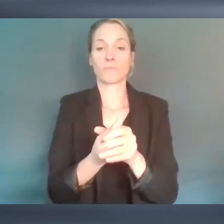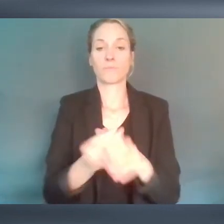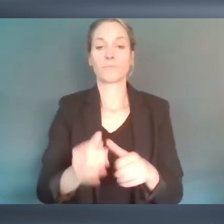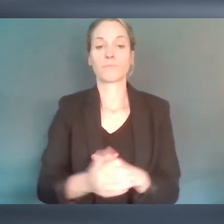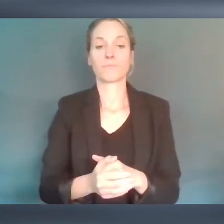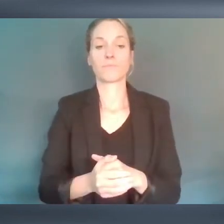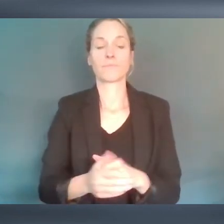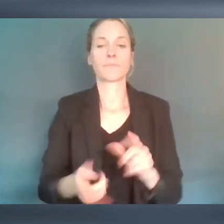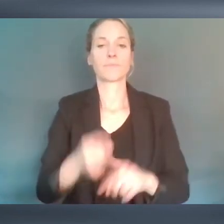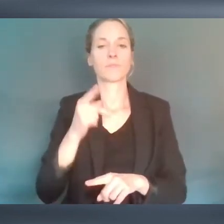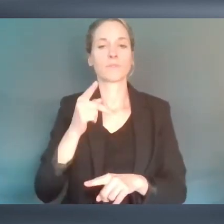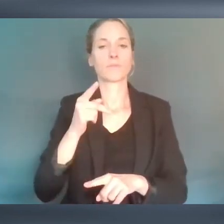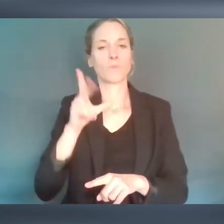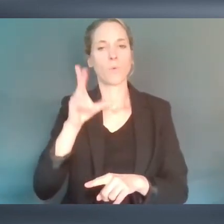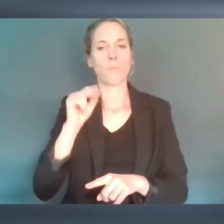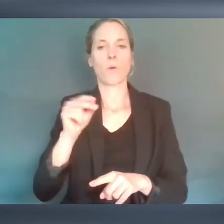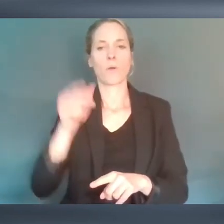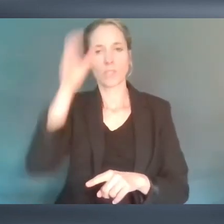de l'autre.